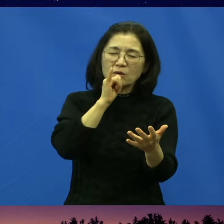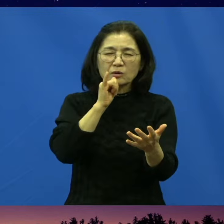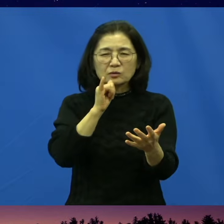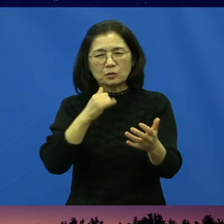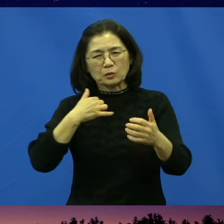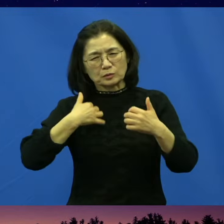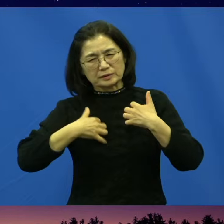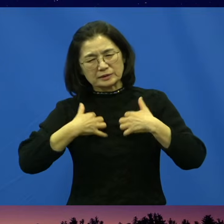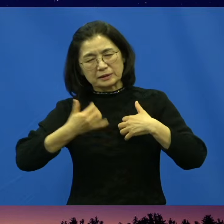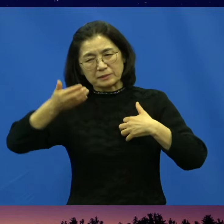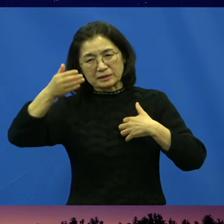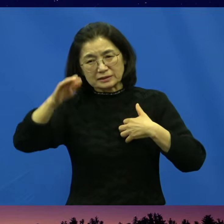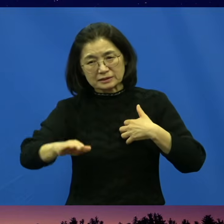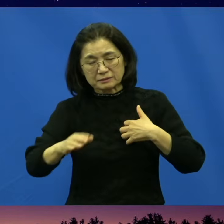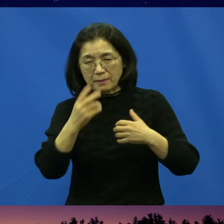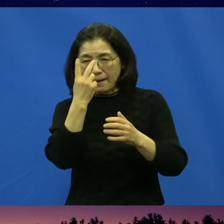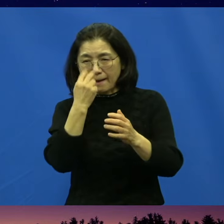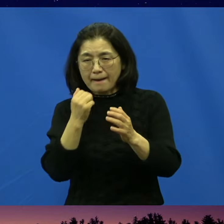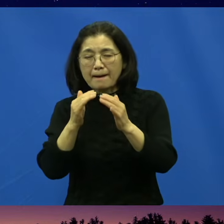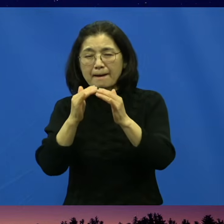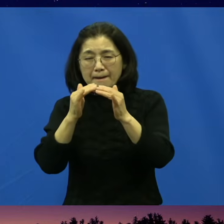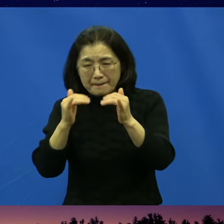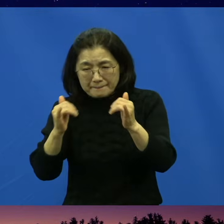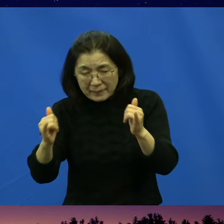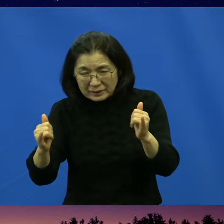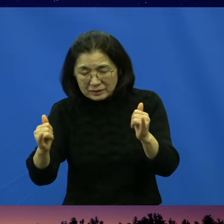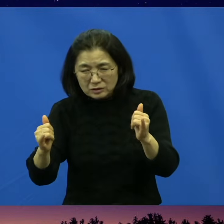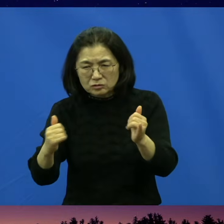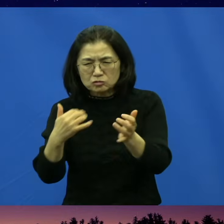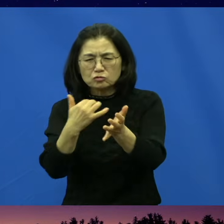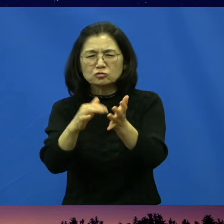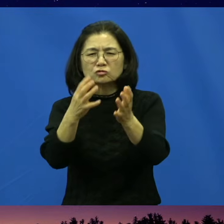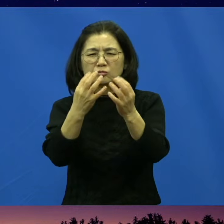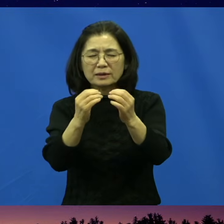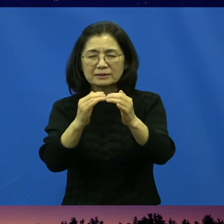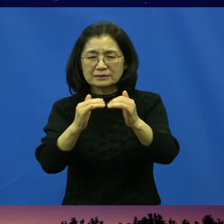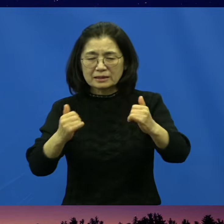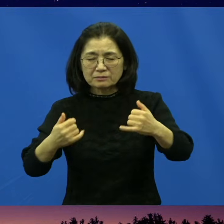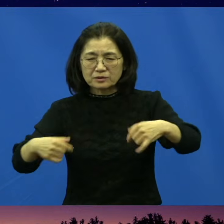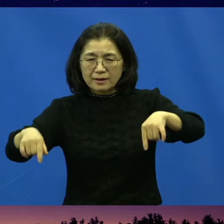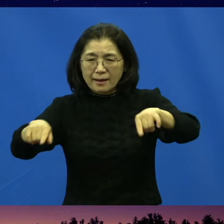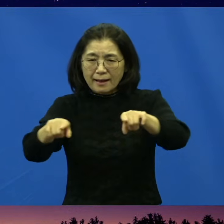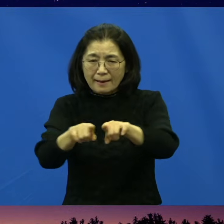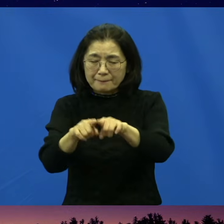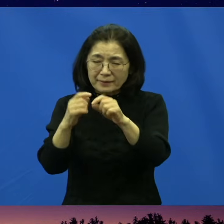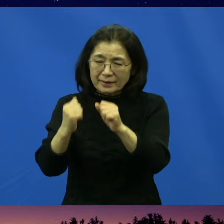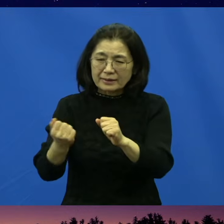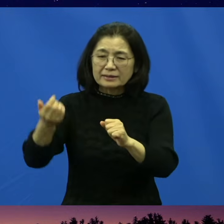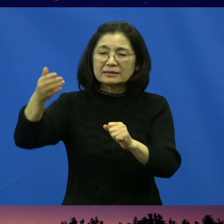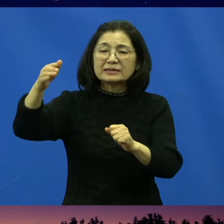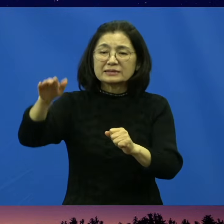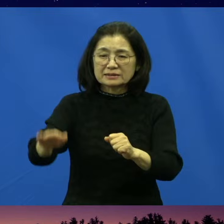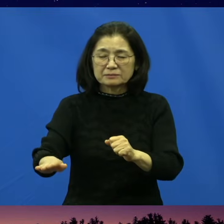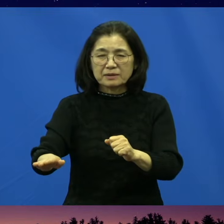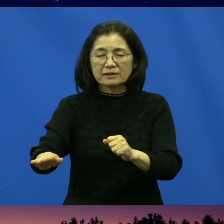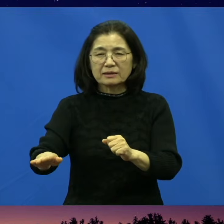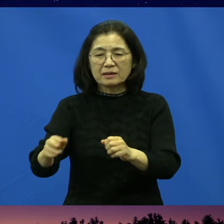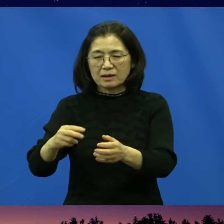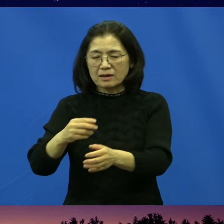있습니다. 수많은 무리들과 함께 있지만 늘 돌아서면 공허한 현실을 마주해야